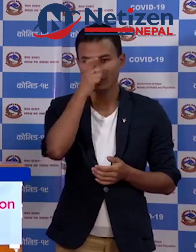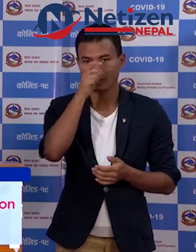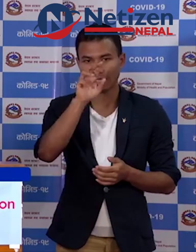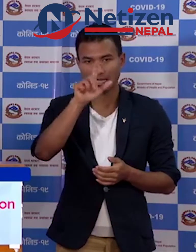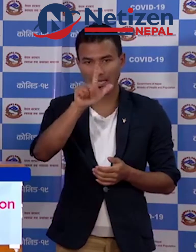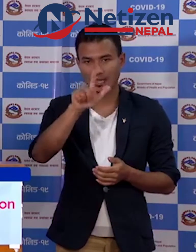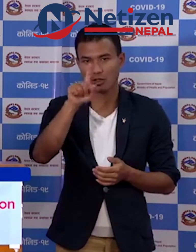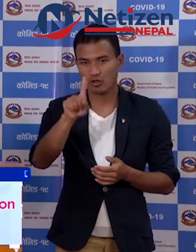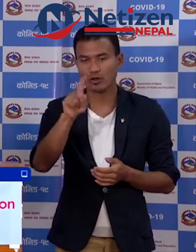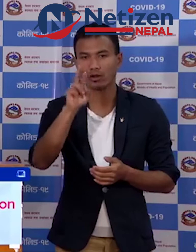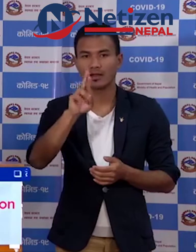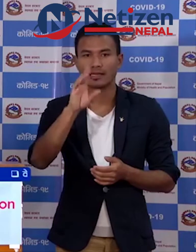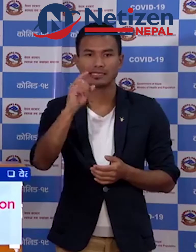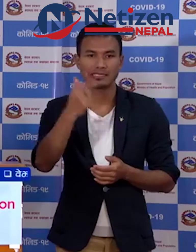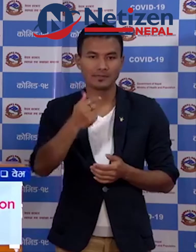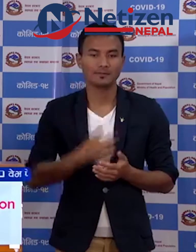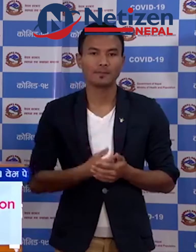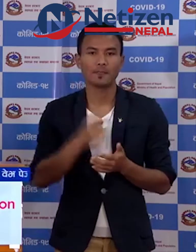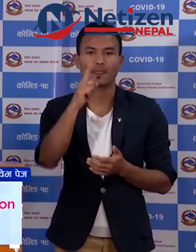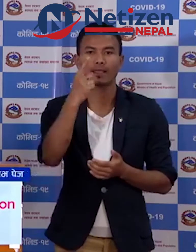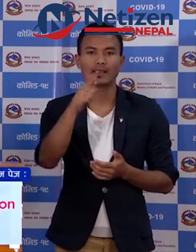1,09,971, RDT